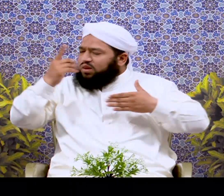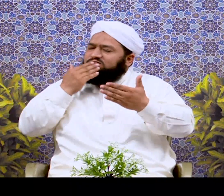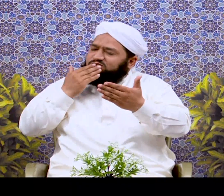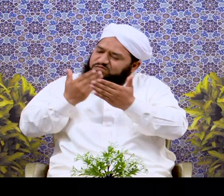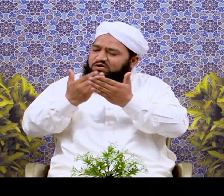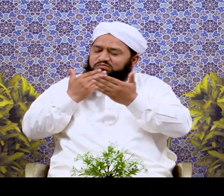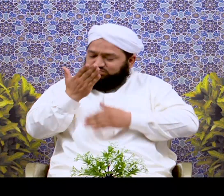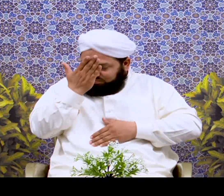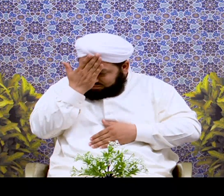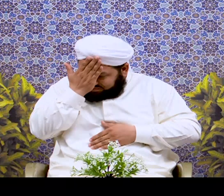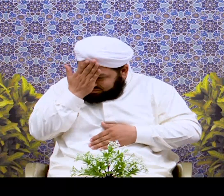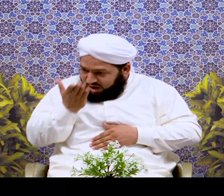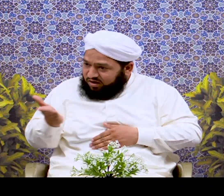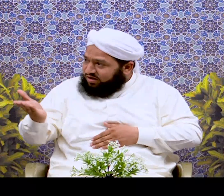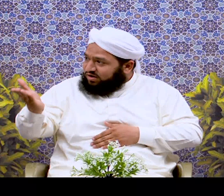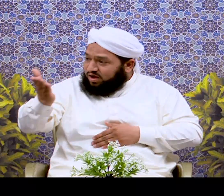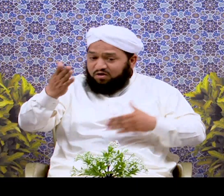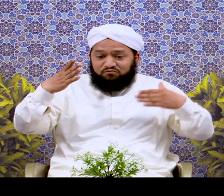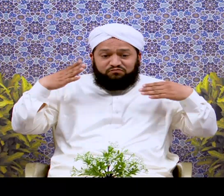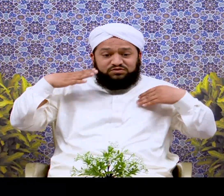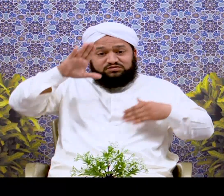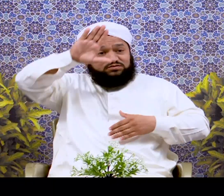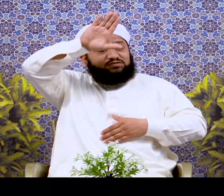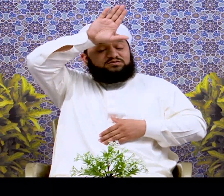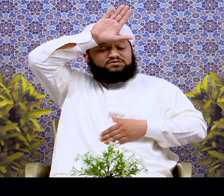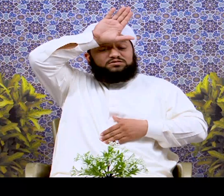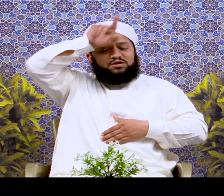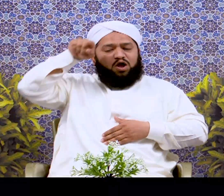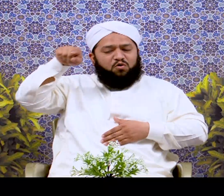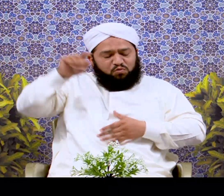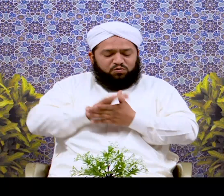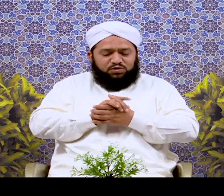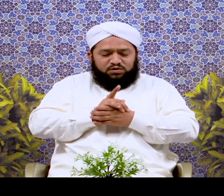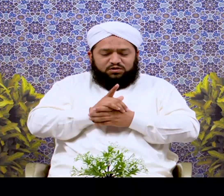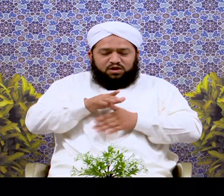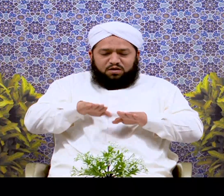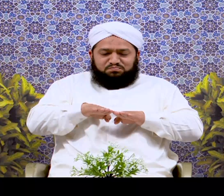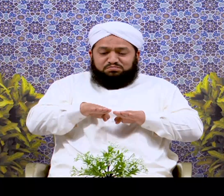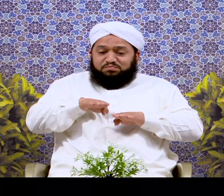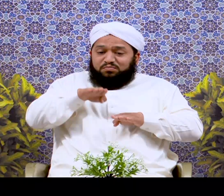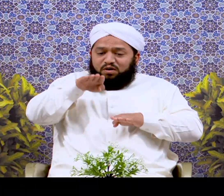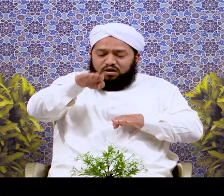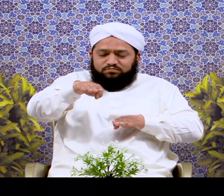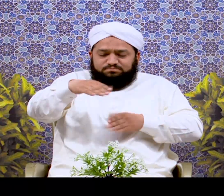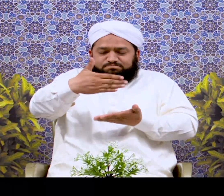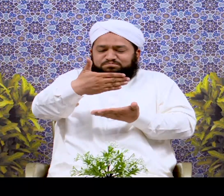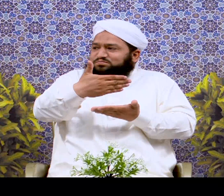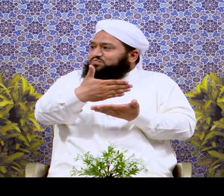سدرۃ المنتہا حضرت جبریل علیہ السلام کے لیے سد راہ یعنی آگے جانے سے رکاوٹ بن گیا۔ یہاں پہنچ